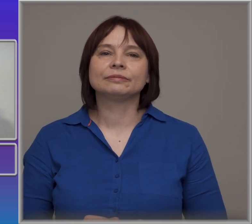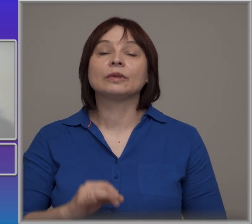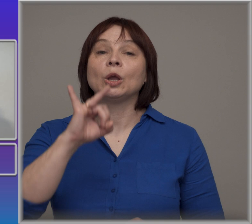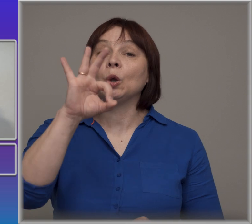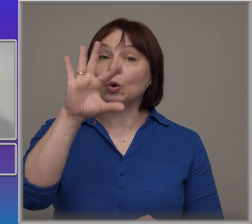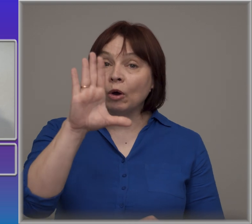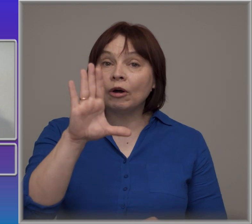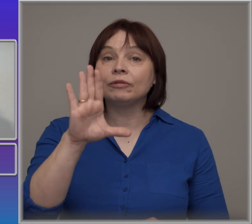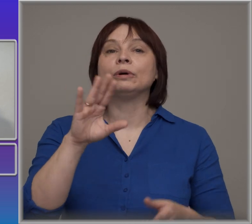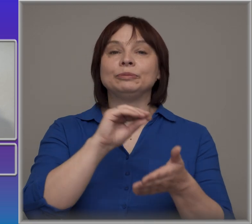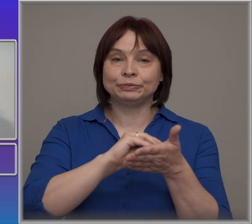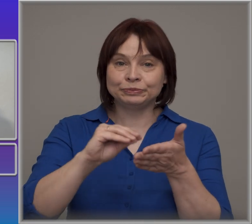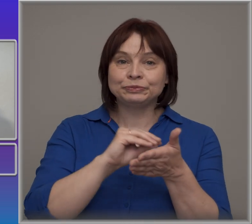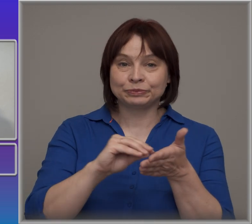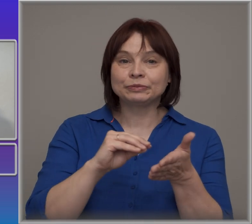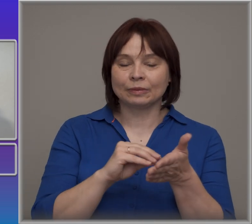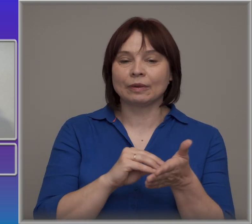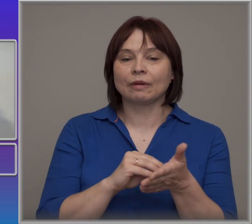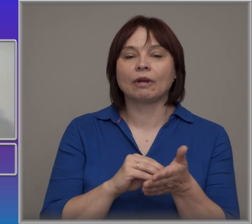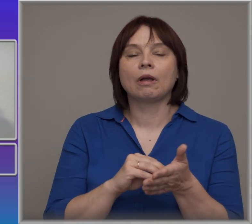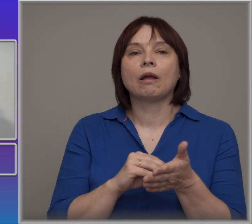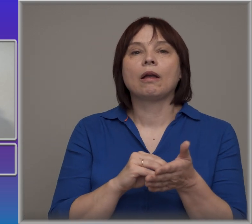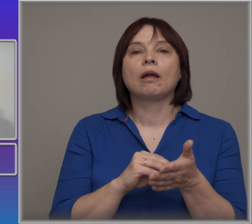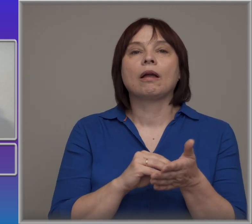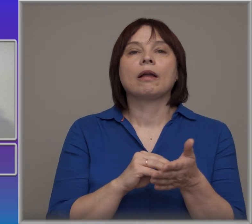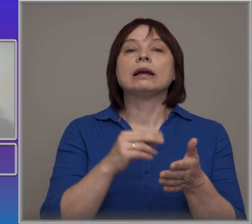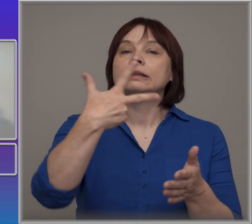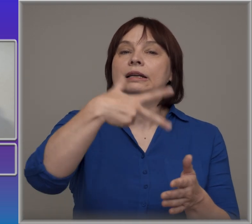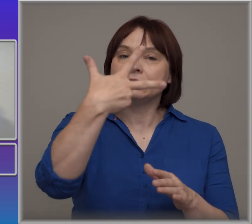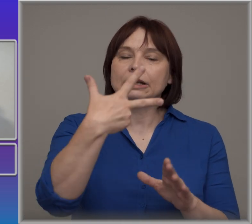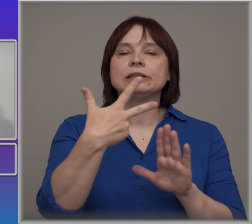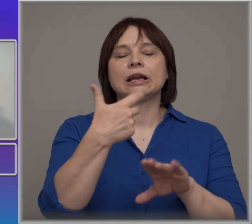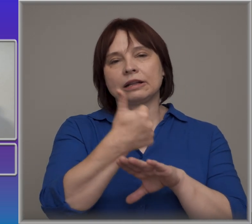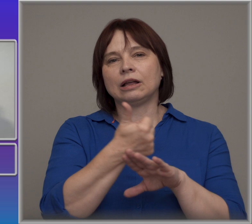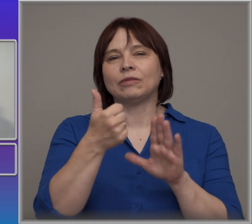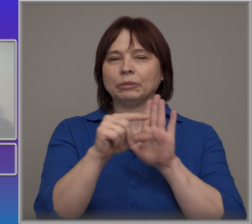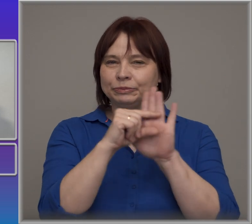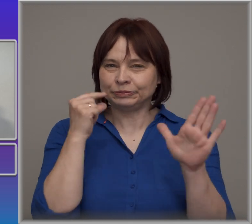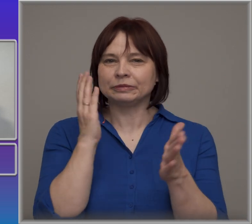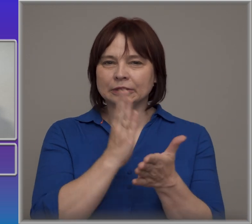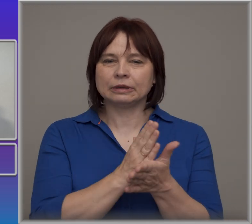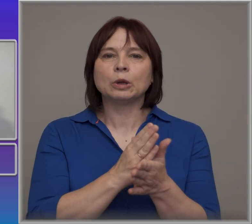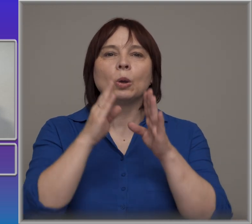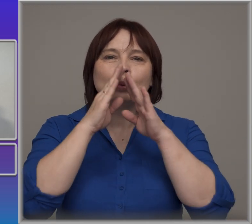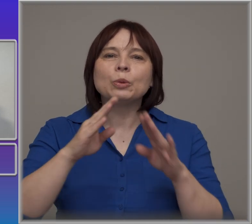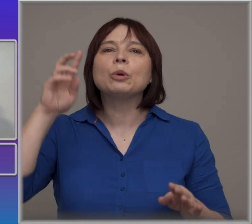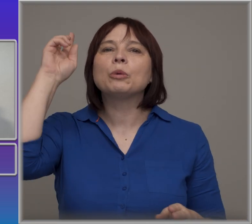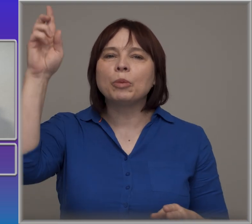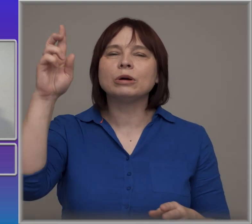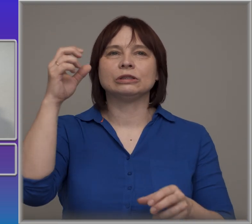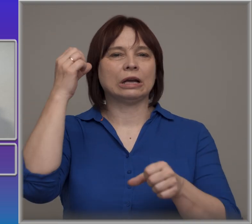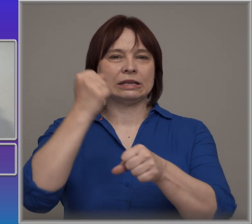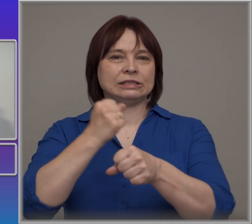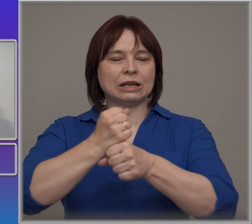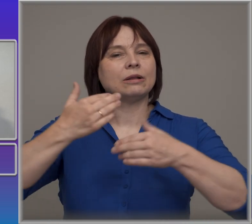своем послании, в книге Иова, в 33 главе есть такие стихи. «Дух Божий создал